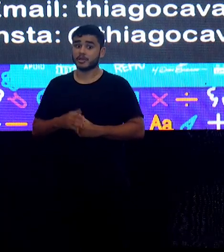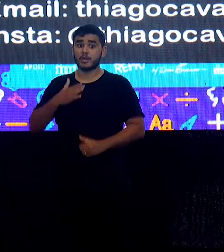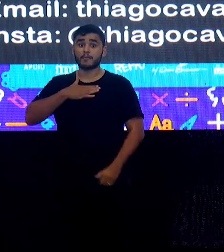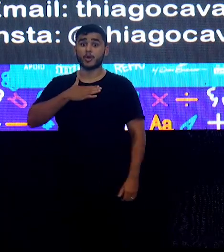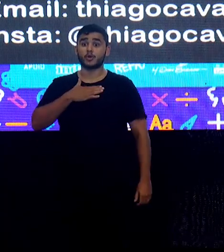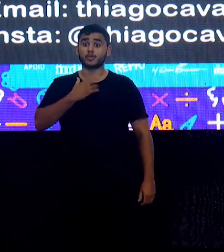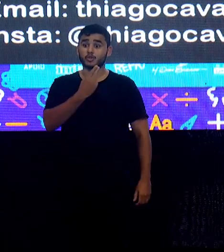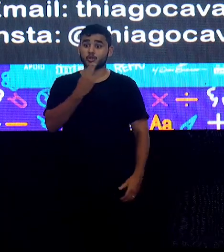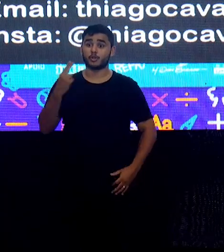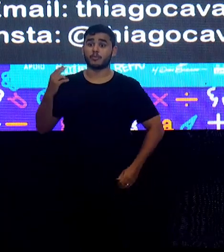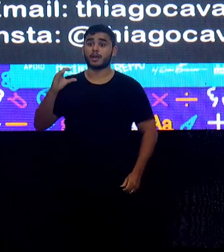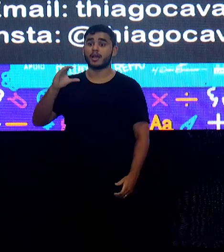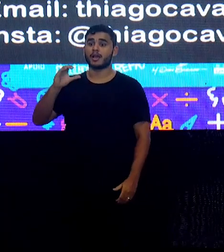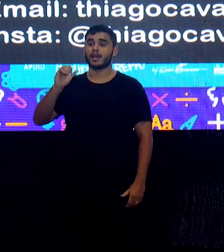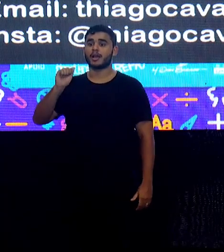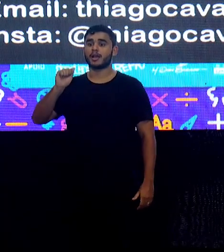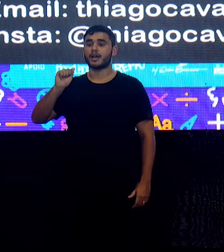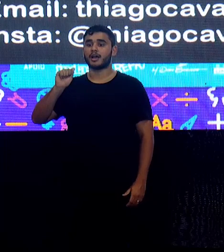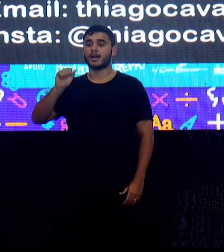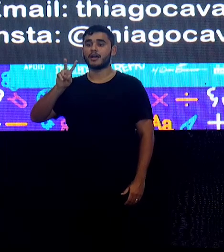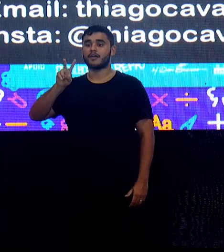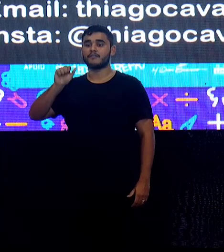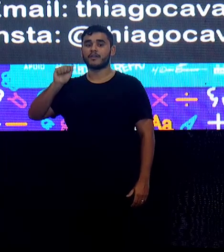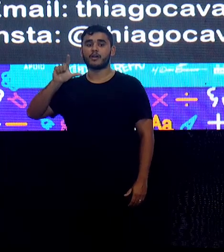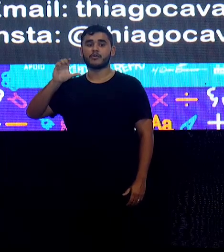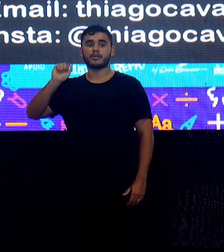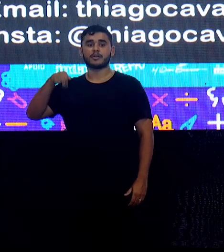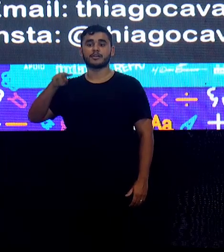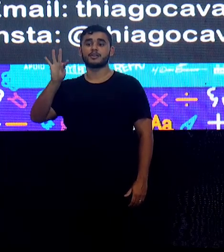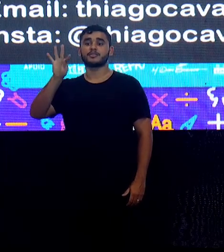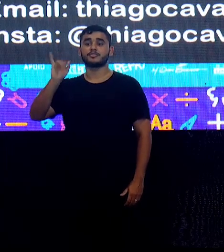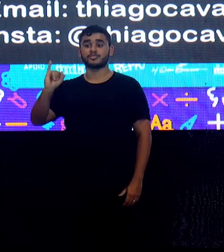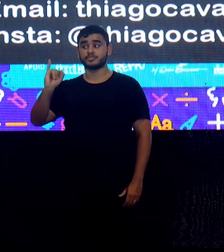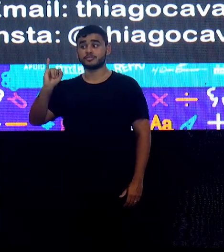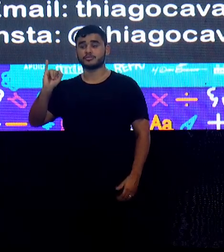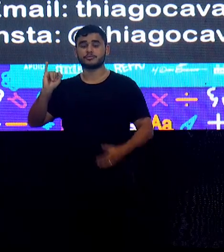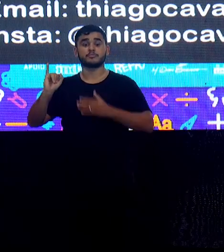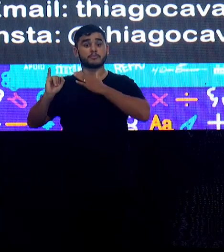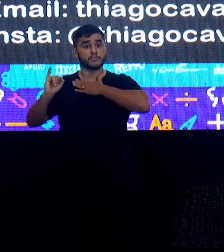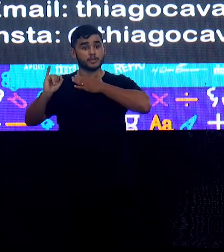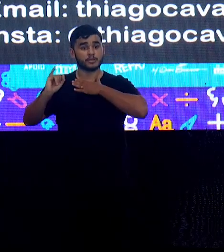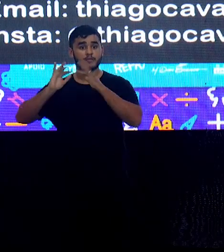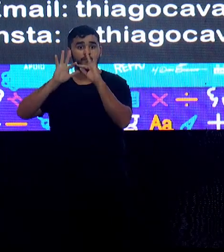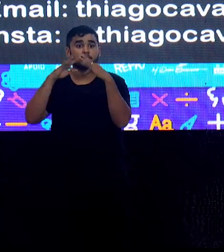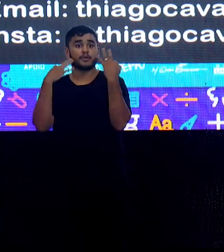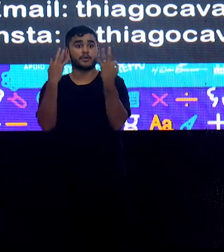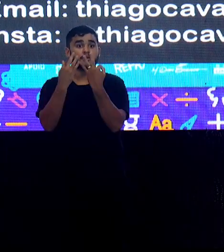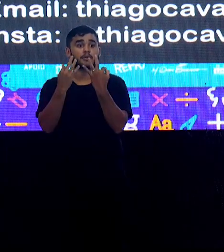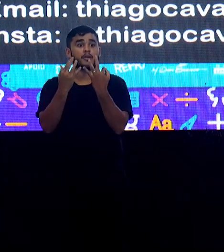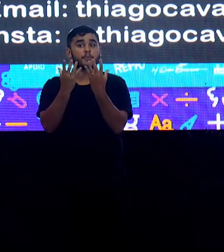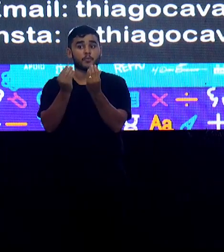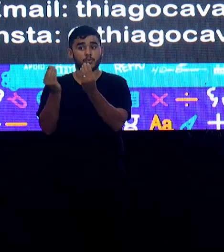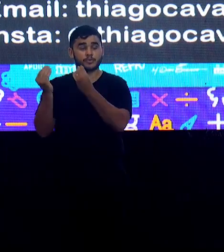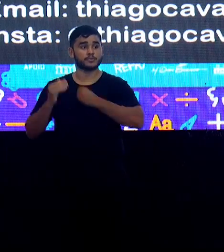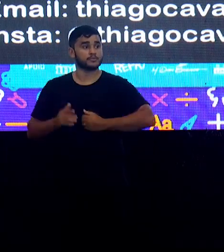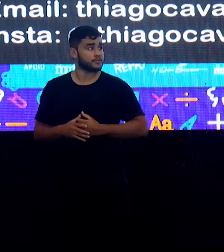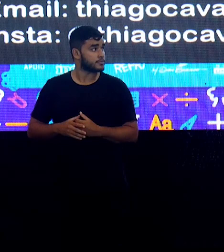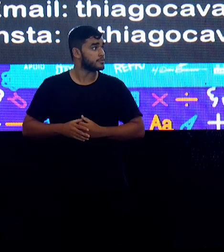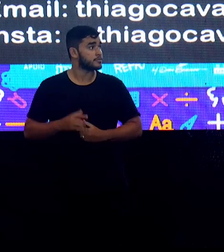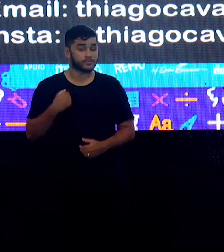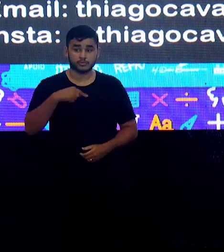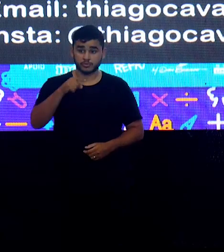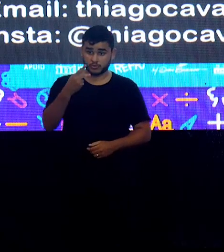Cavalcante, além de mim, tem algum? Poucos, né? Aí eu pensava que era uma família pequena, mas não, é a maior. Outra coisa, nós somos primos,